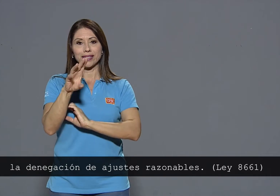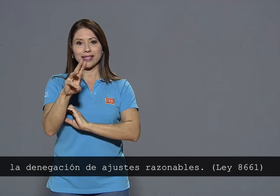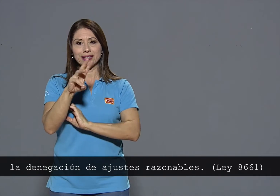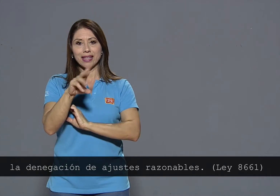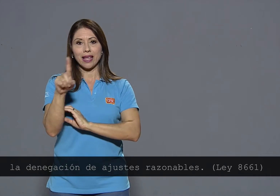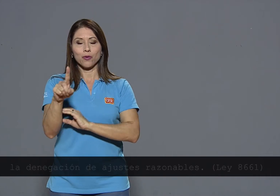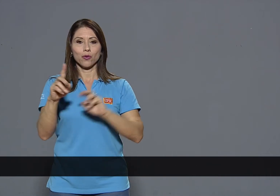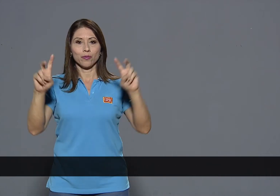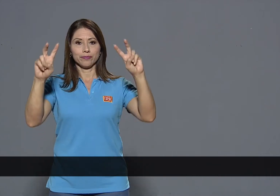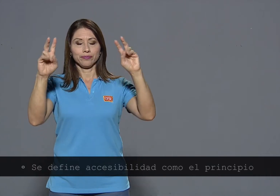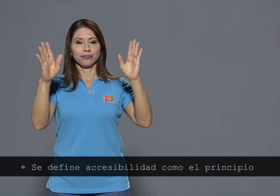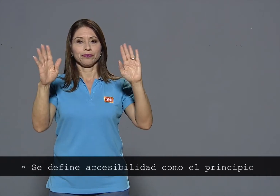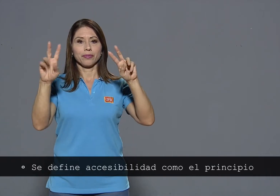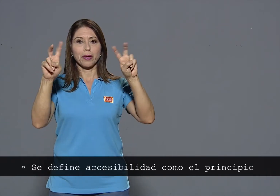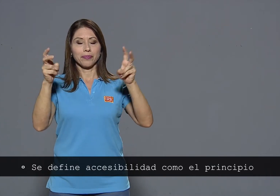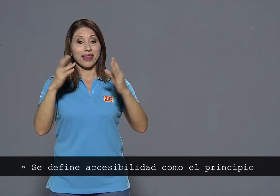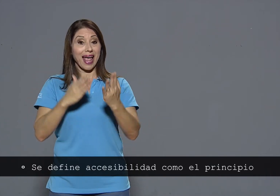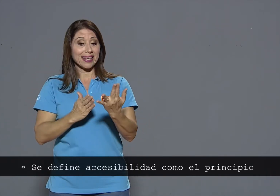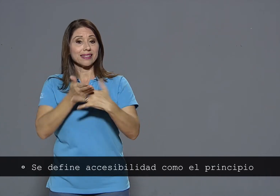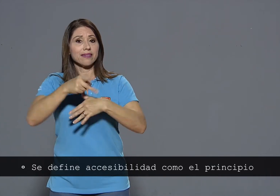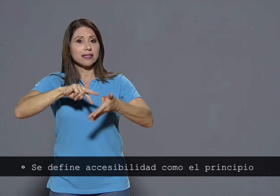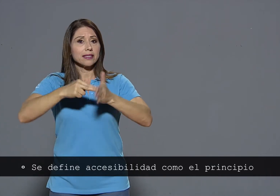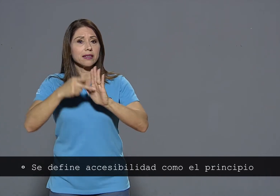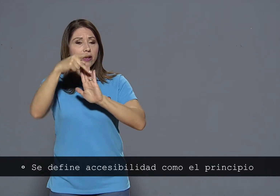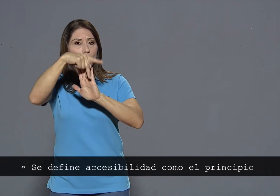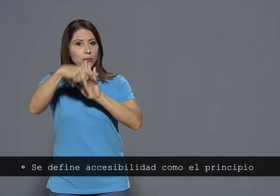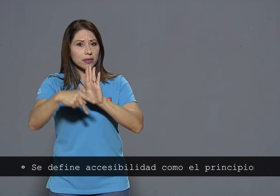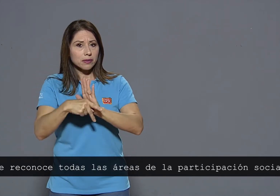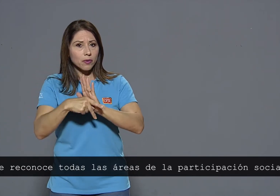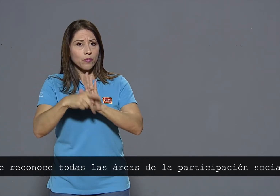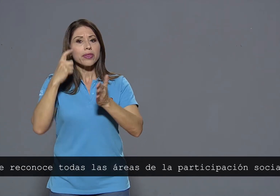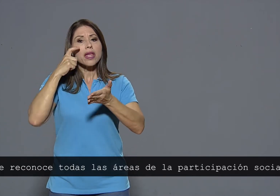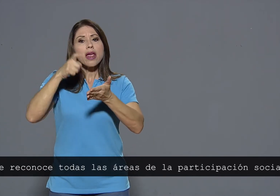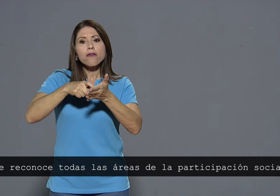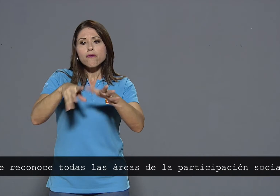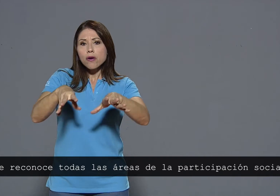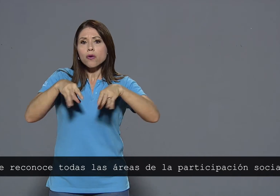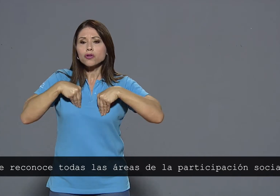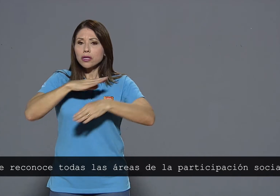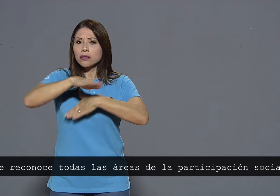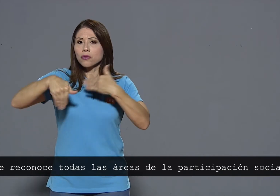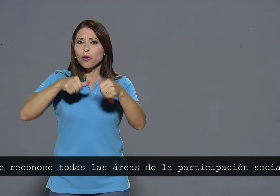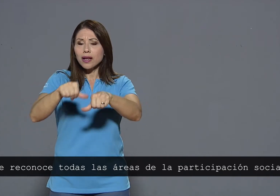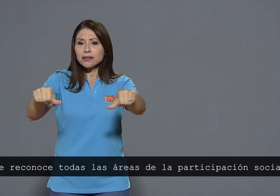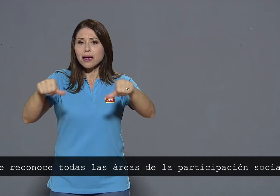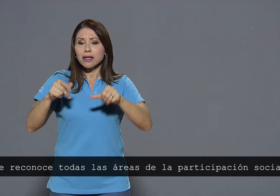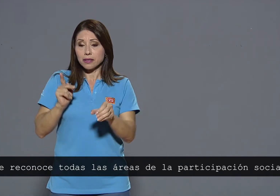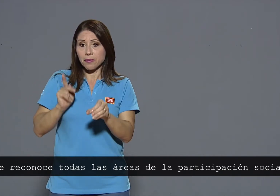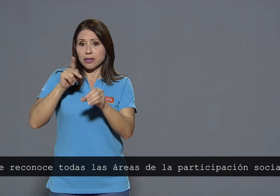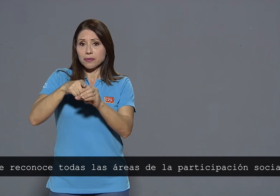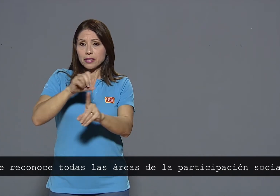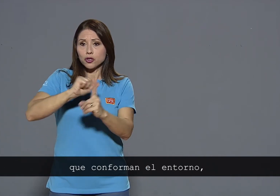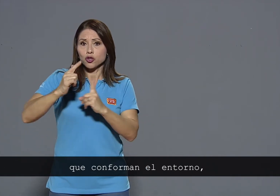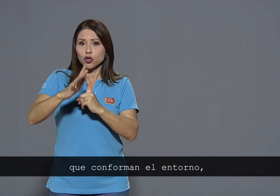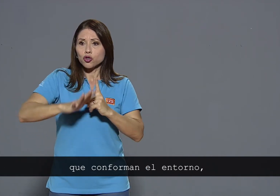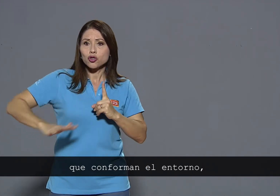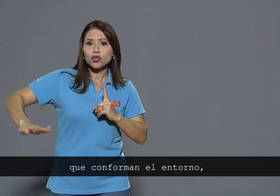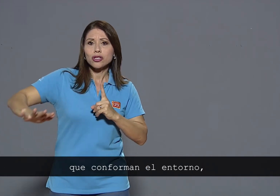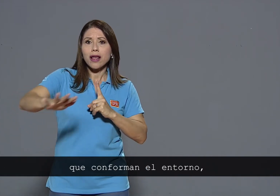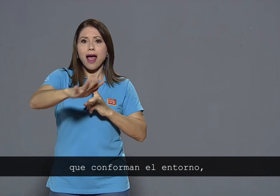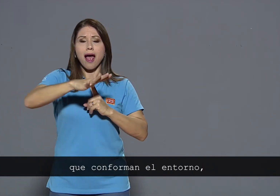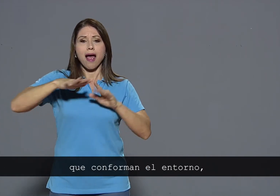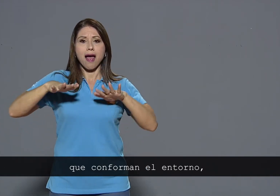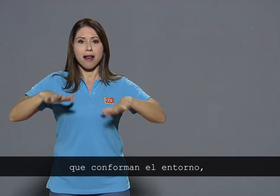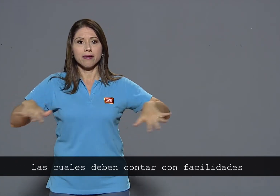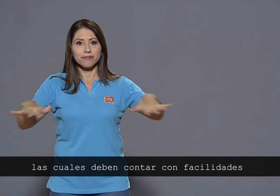8661. Se define accesibilidad como el principio que reconoce todas las áreas de la participación social que conforman